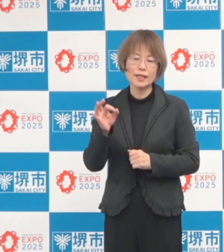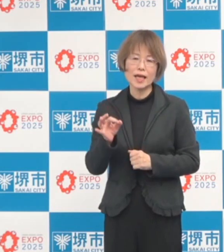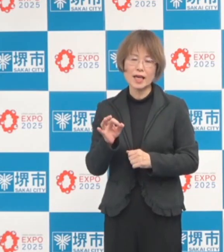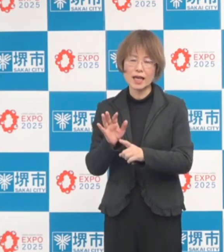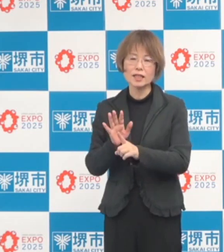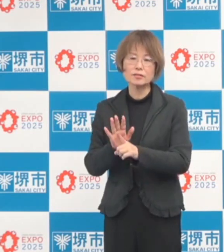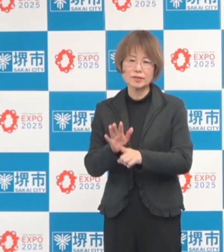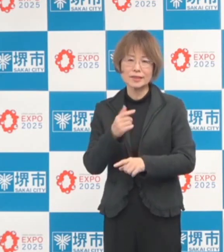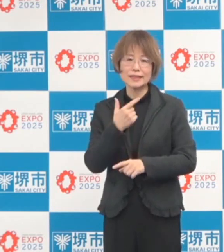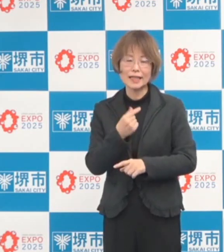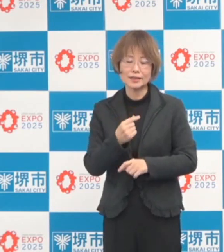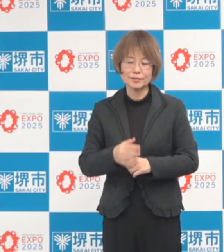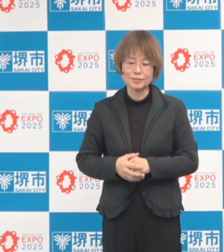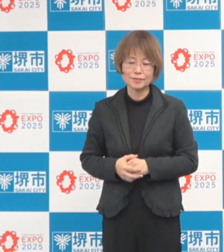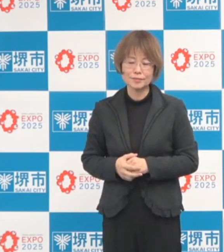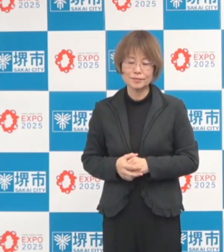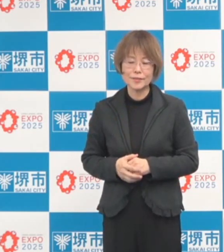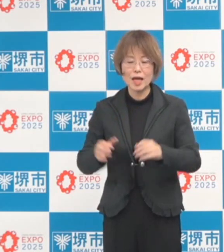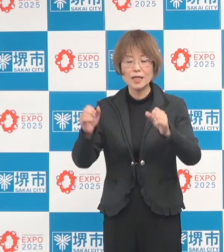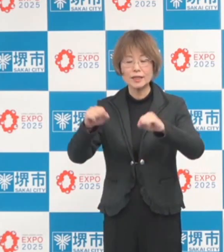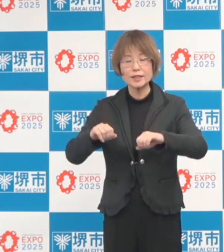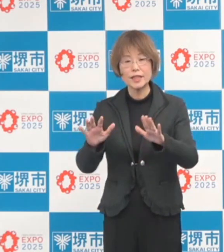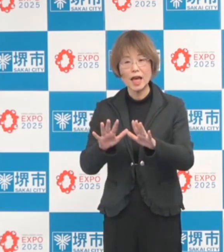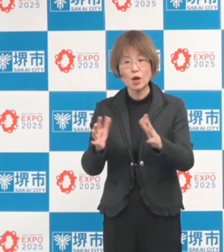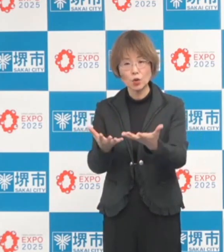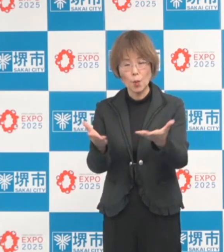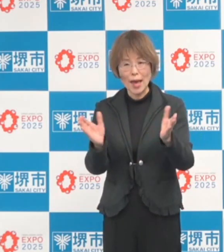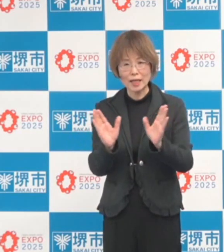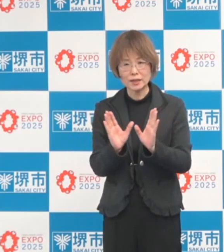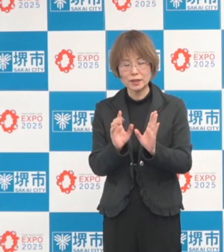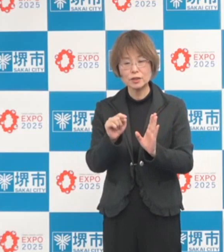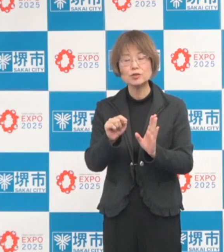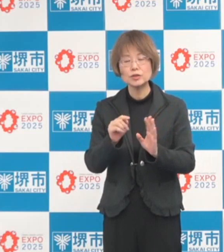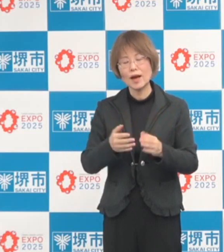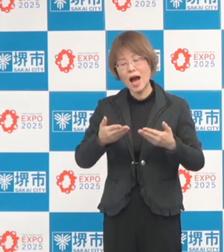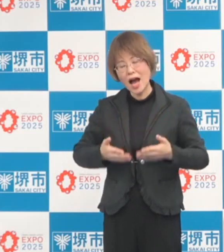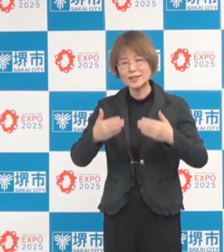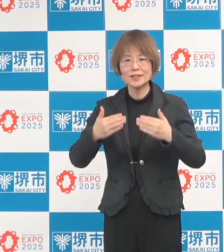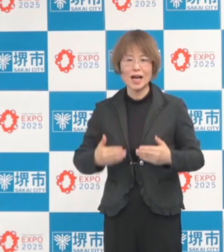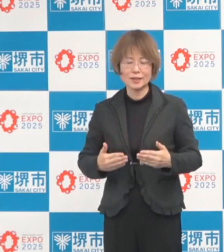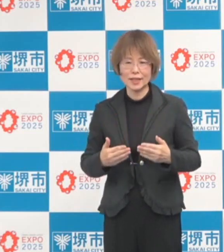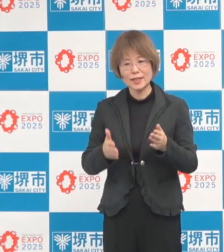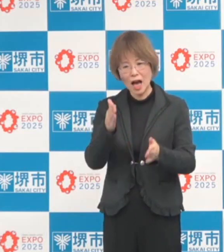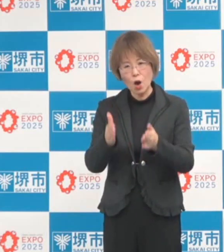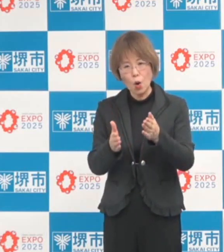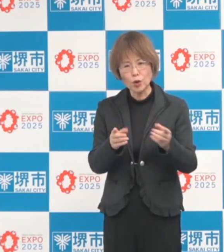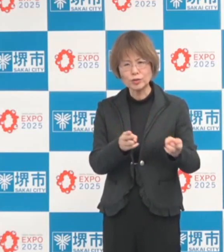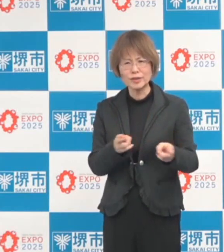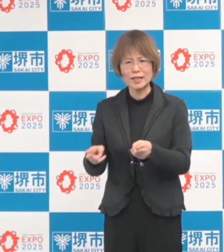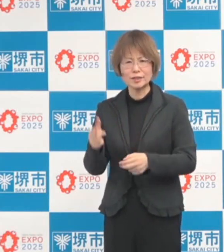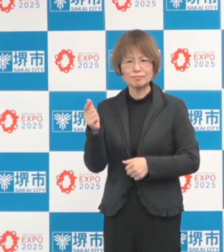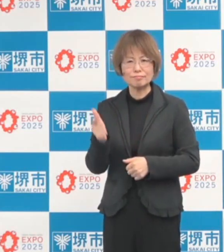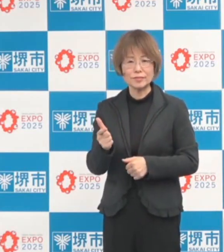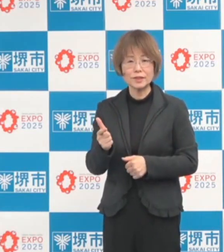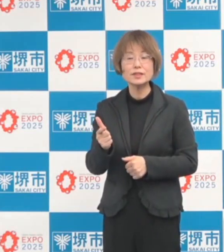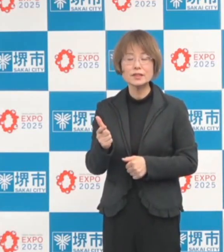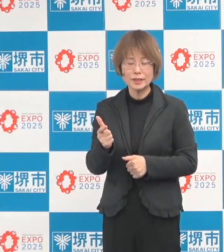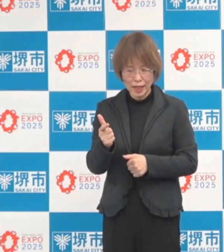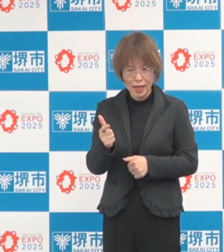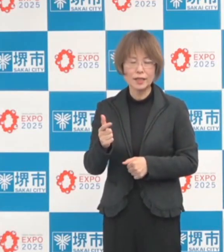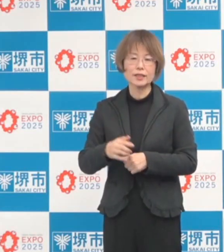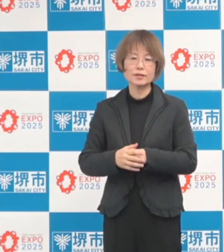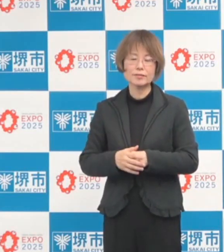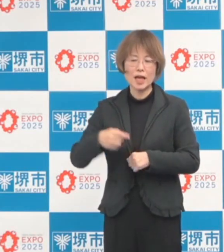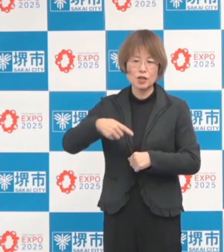。認定こども園等につきましては安心安全な保育体制を強化して保育教諭等